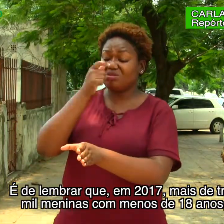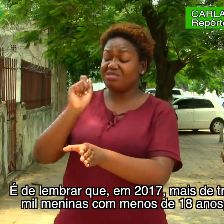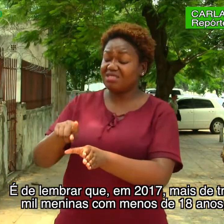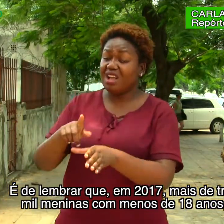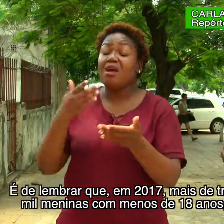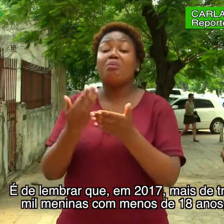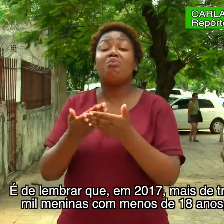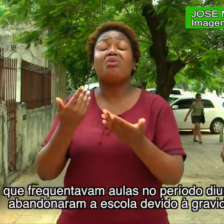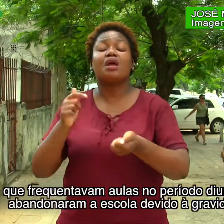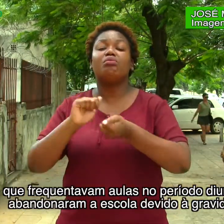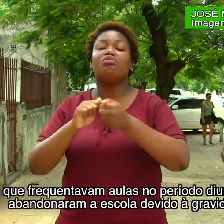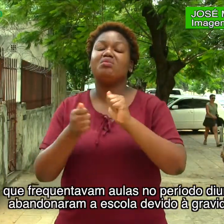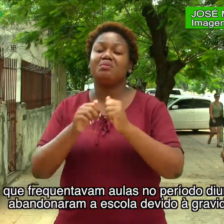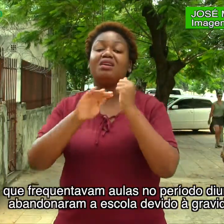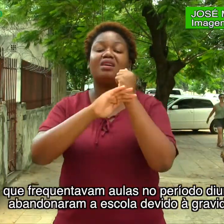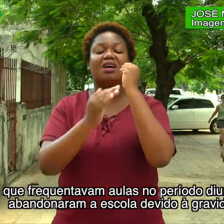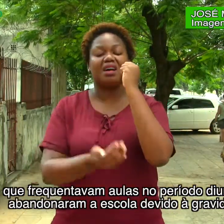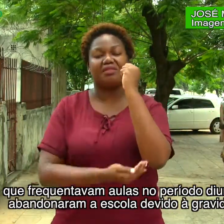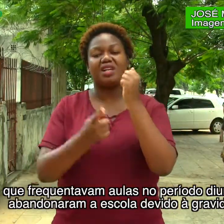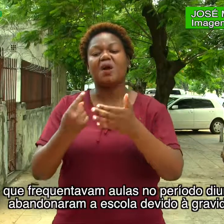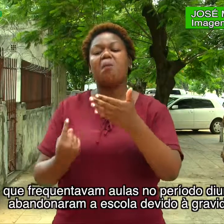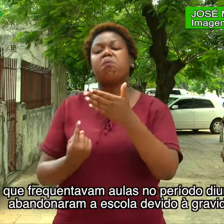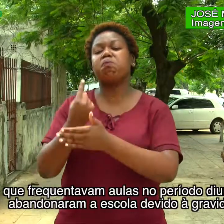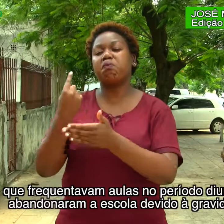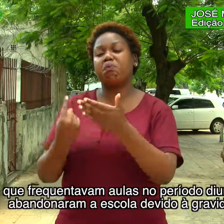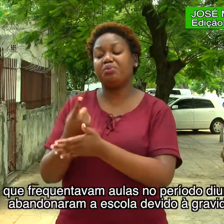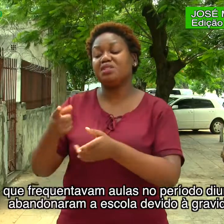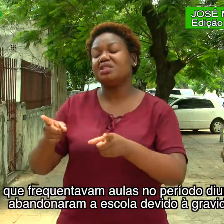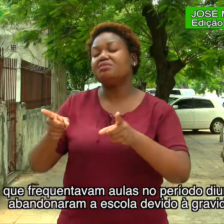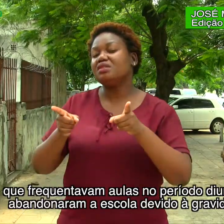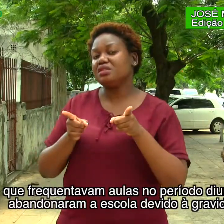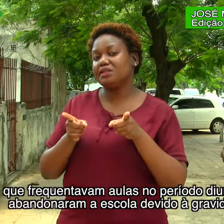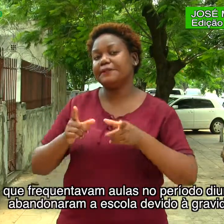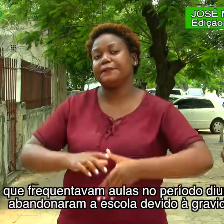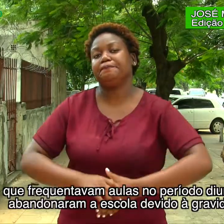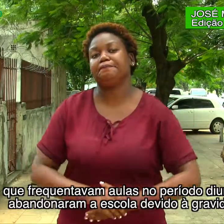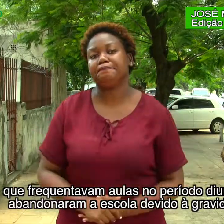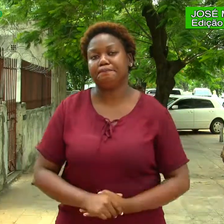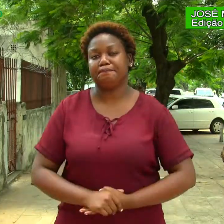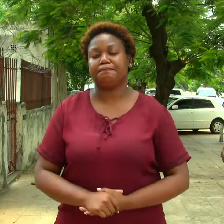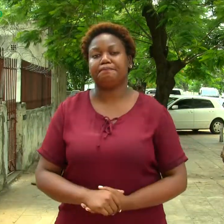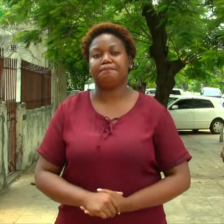de 18 anos, que frequentavam aulas do período diurno, abandonaram a escola devido à gravidez.